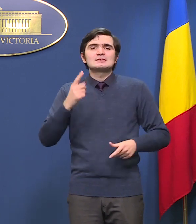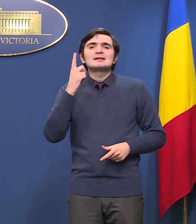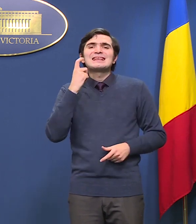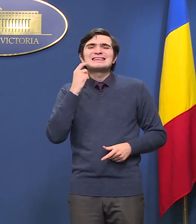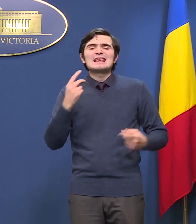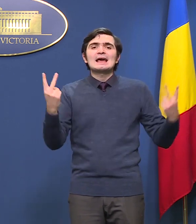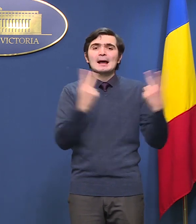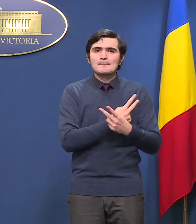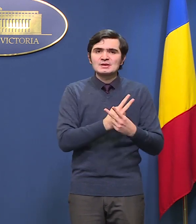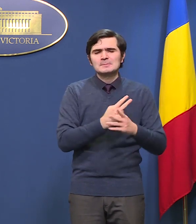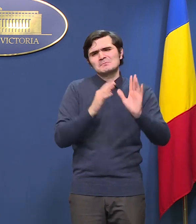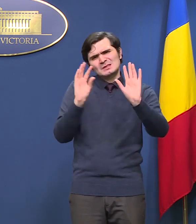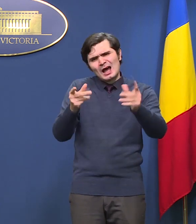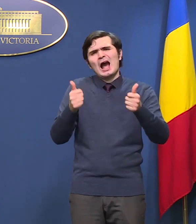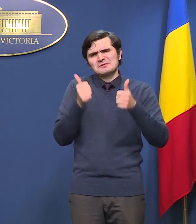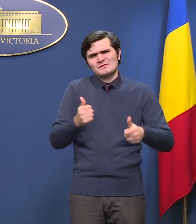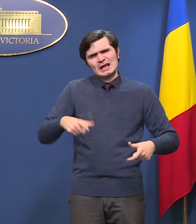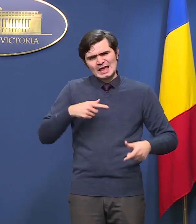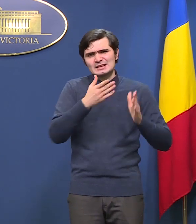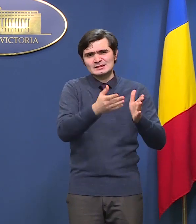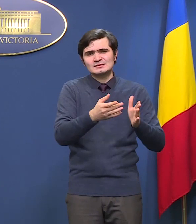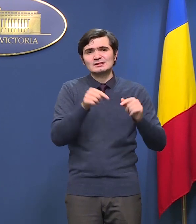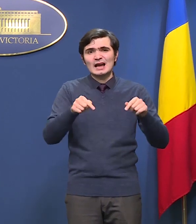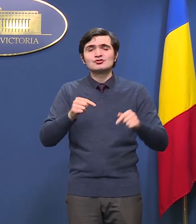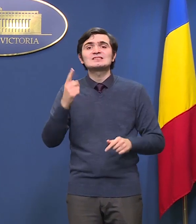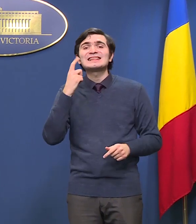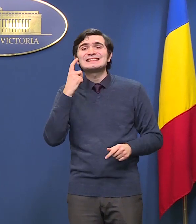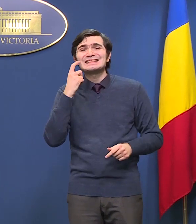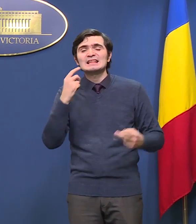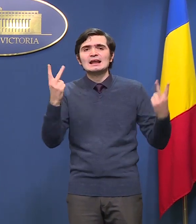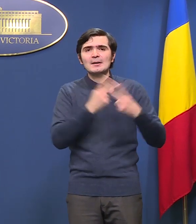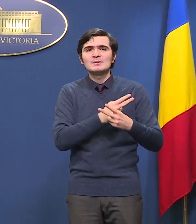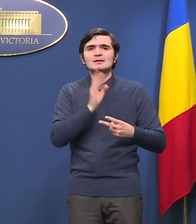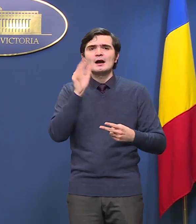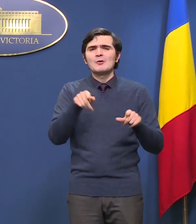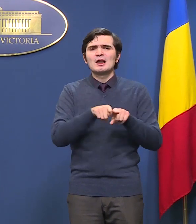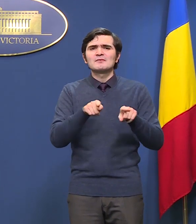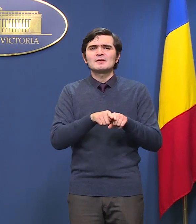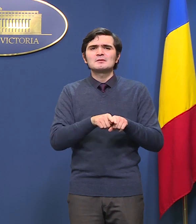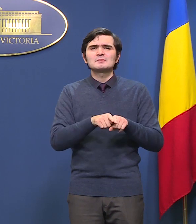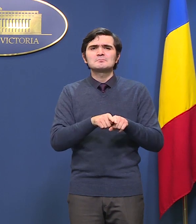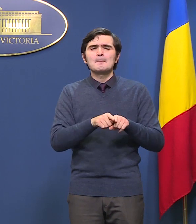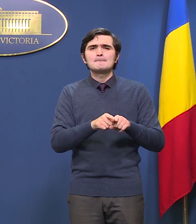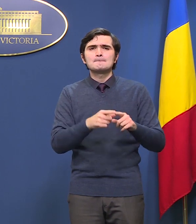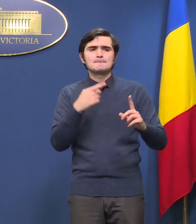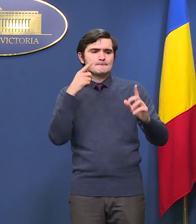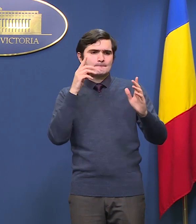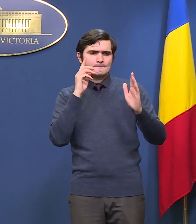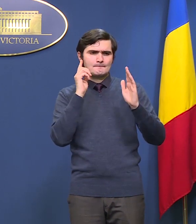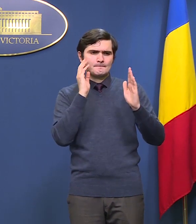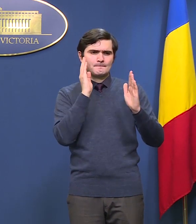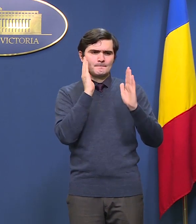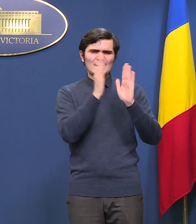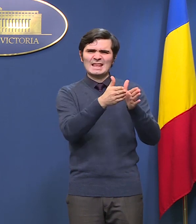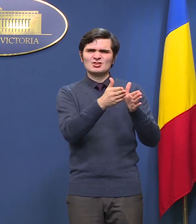face vorbire, sigur, ele există, dar au o precizie care nu pot să